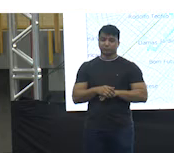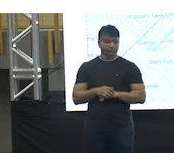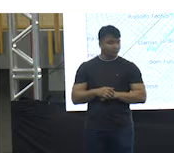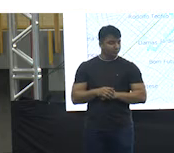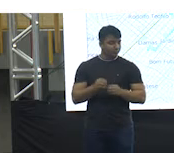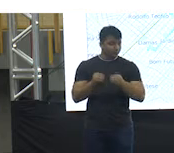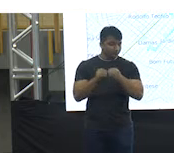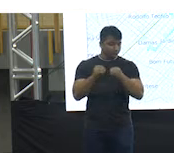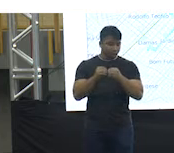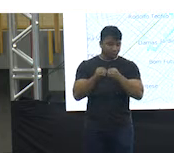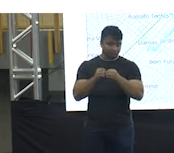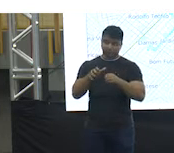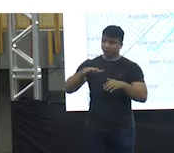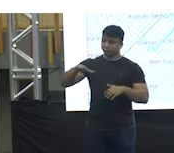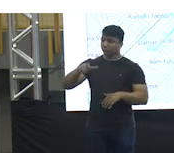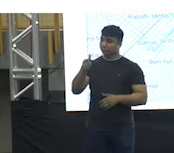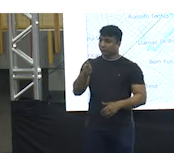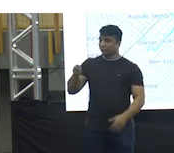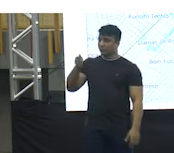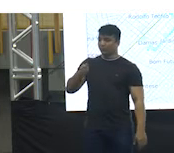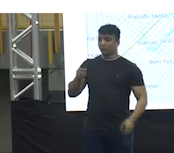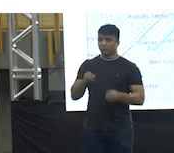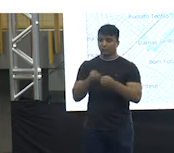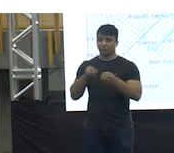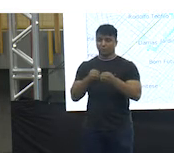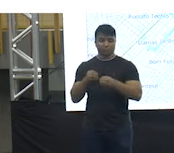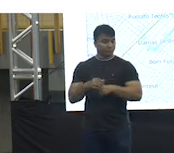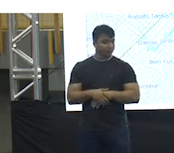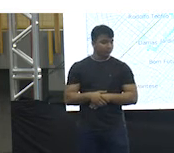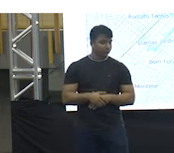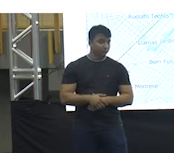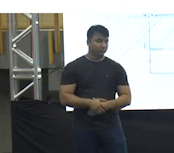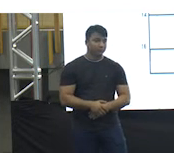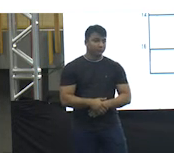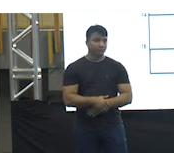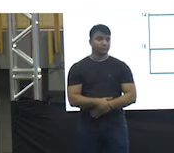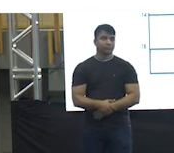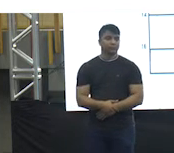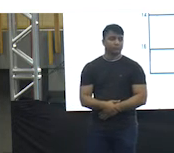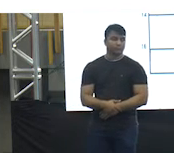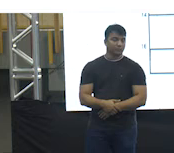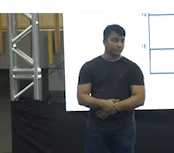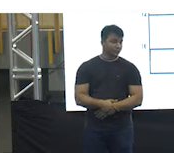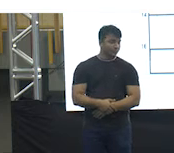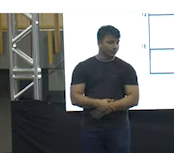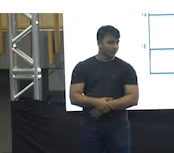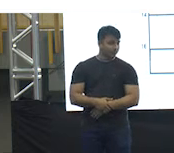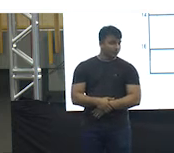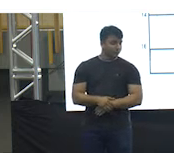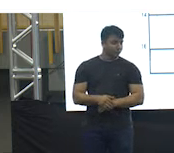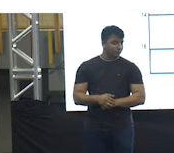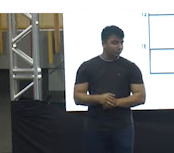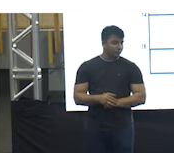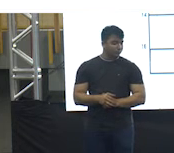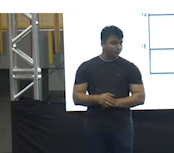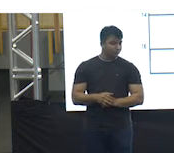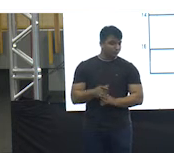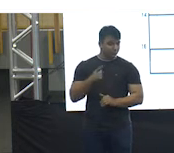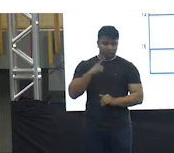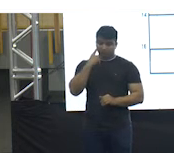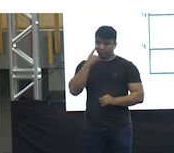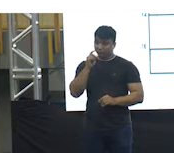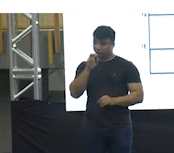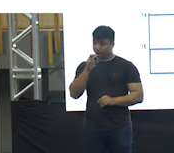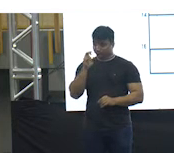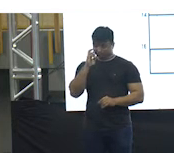Bem próximo ao bairro da Aldeota. Nessa interseçãozinha aqui. Ok? Beleza. Observa as posições